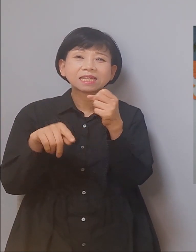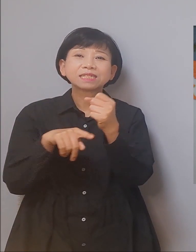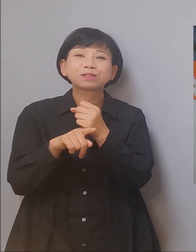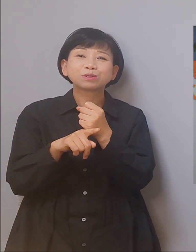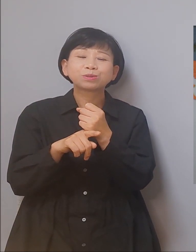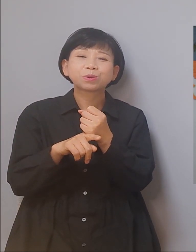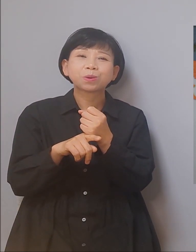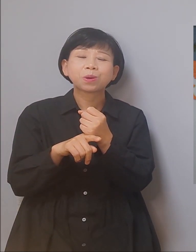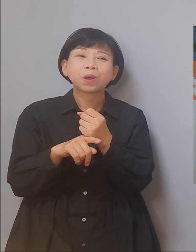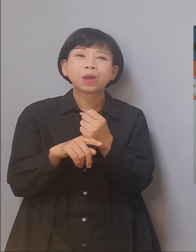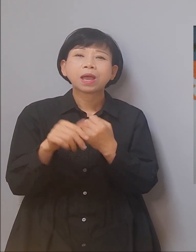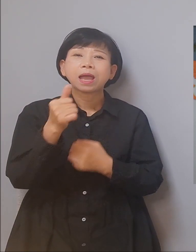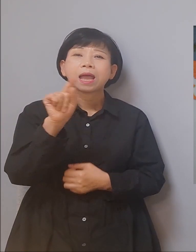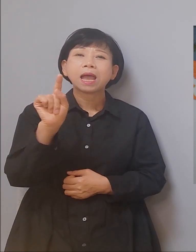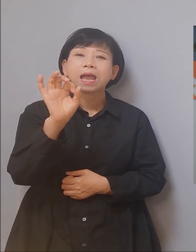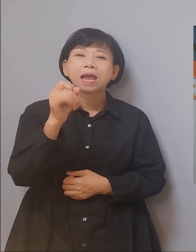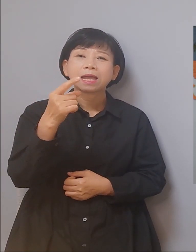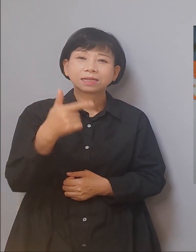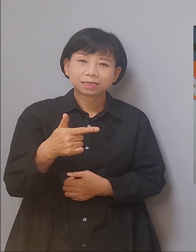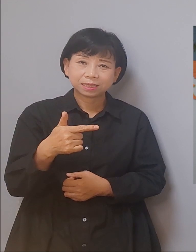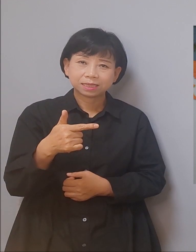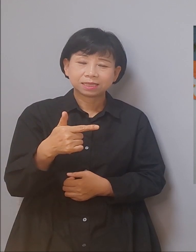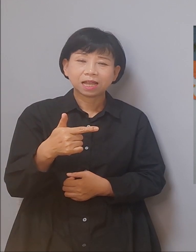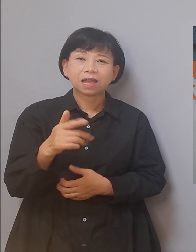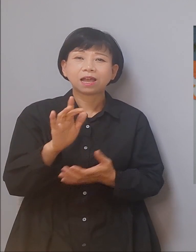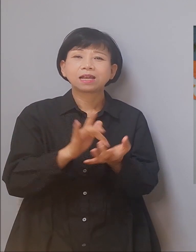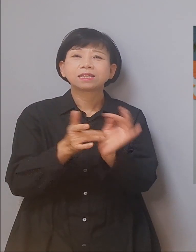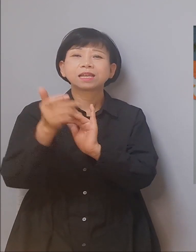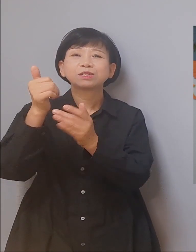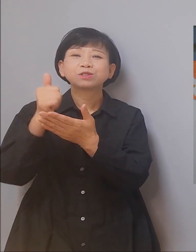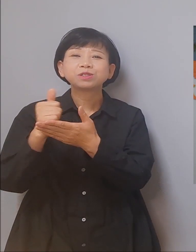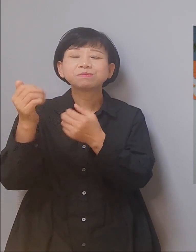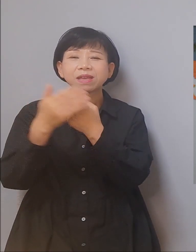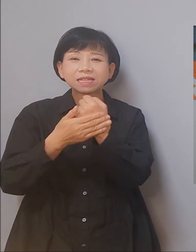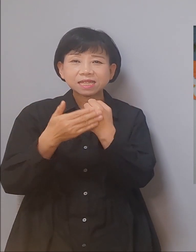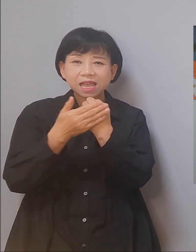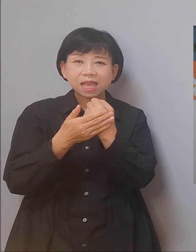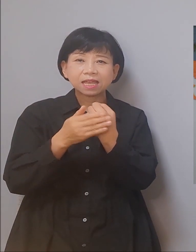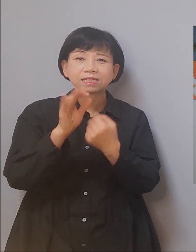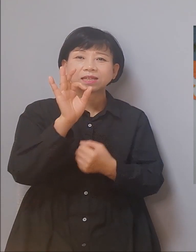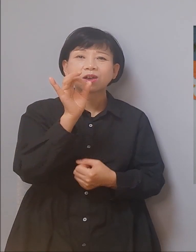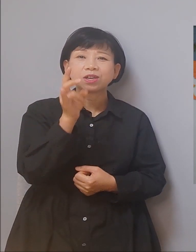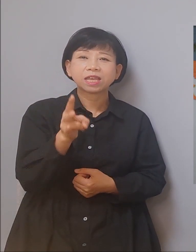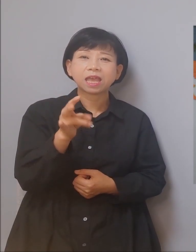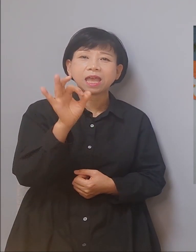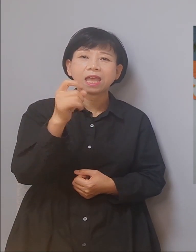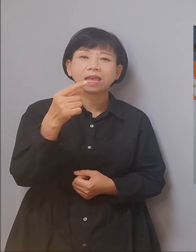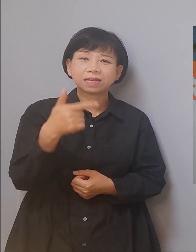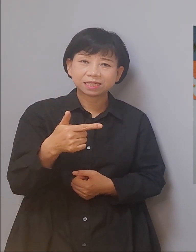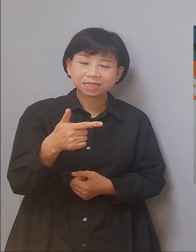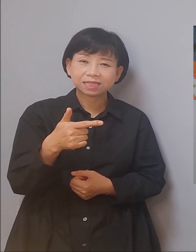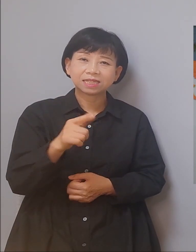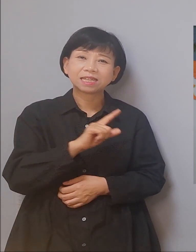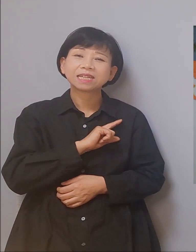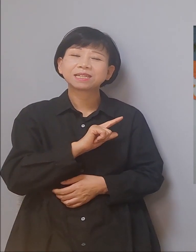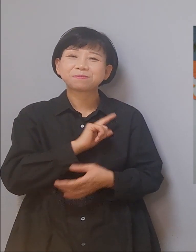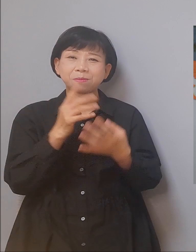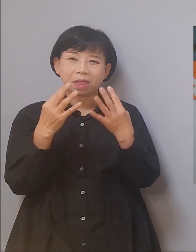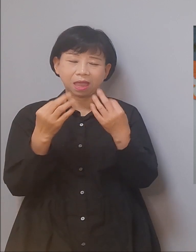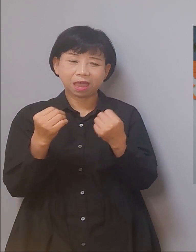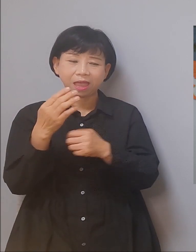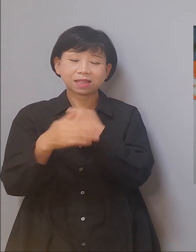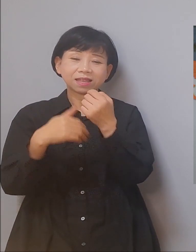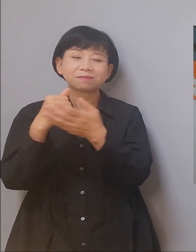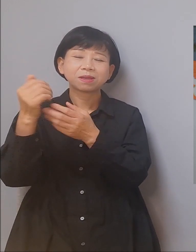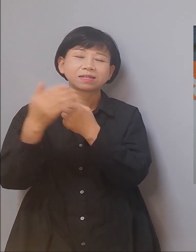예수님의 은혜에서 예은이라는 이름을 지으면서 우리 믿음의 사람들은 이렇게 하나님의 은혜를 사모하며 간절히 원하며